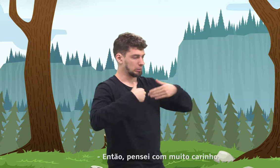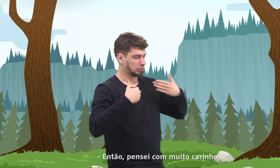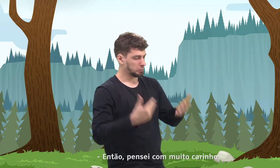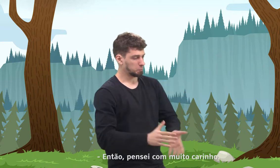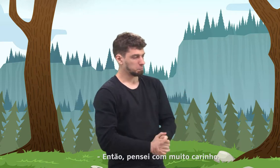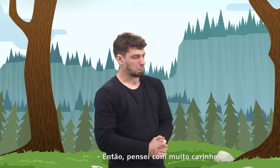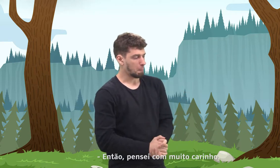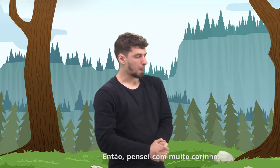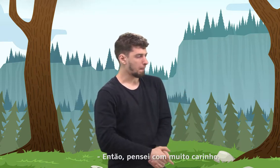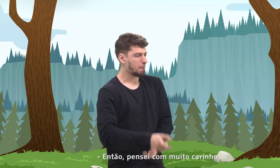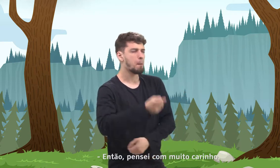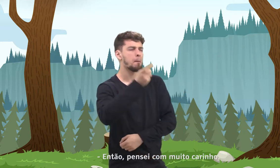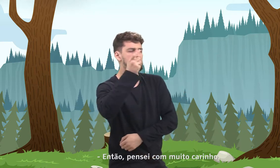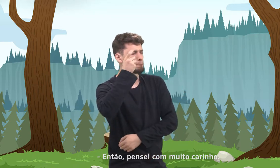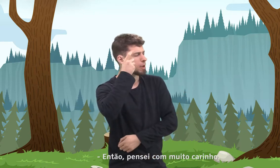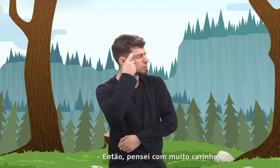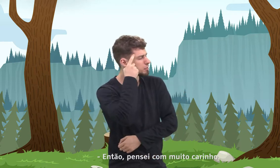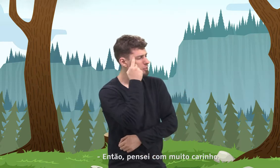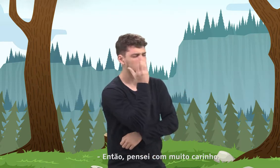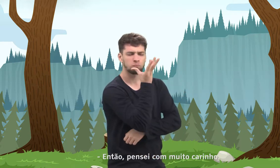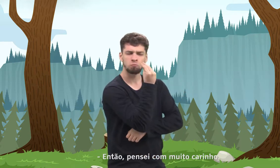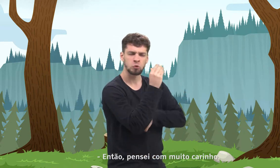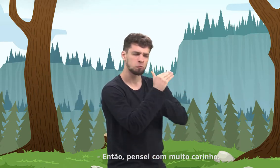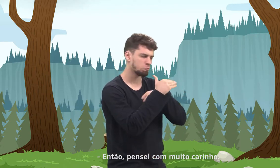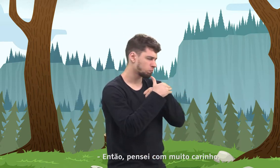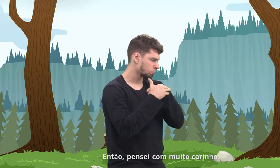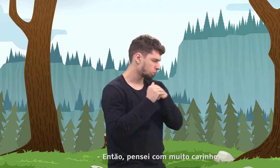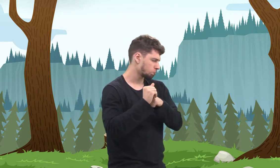então pensei com muito carinho